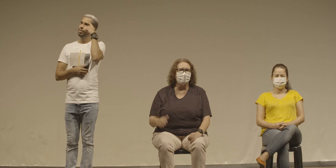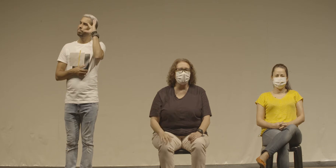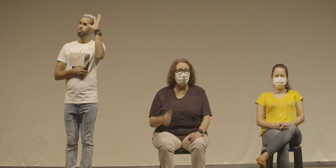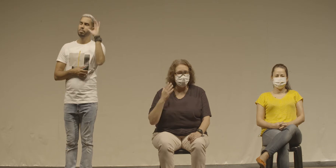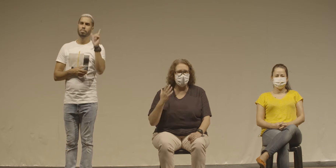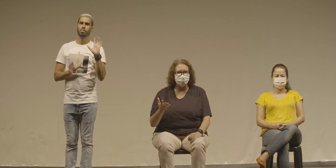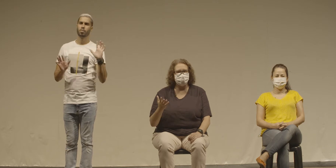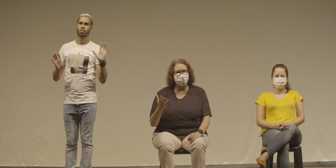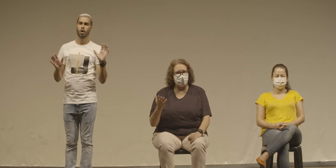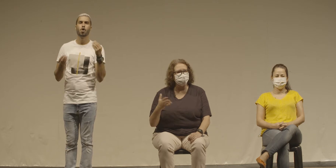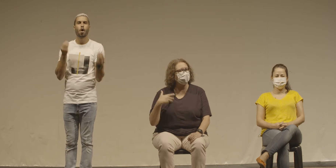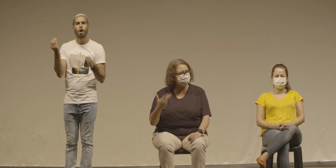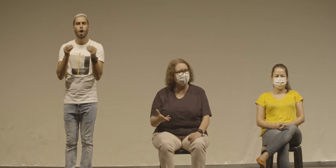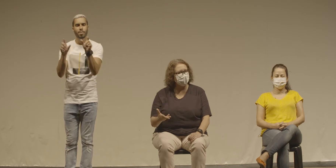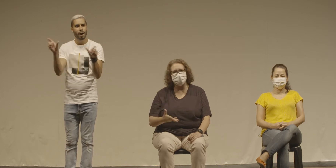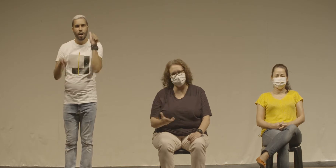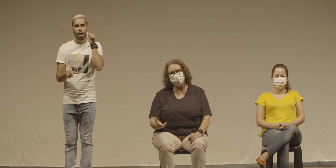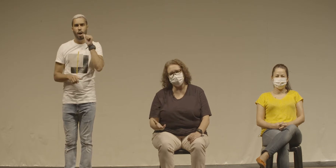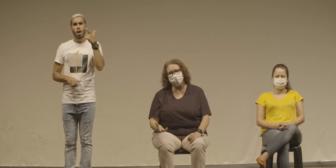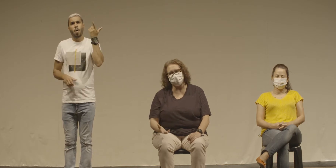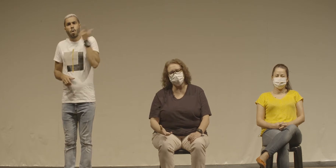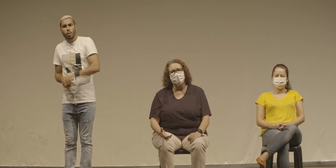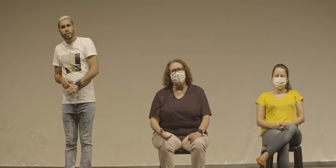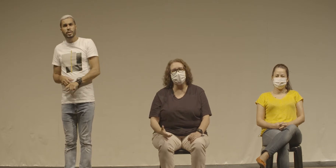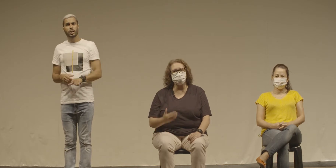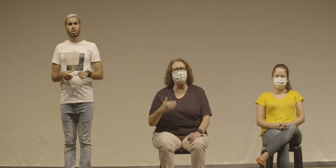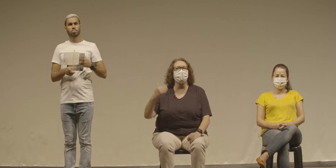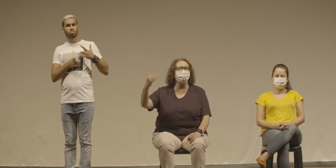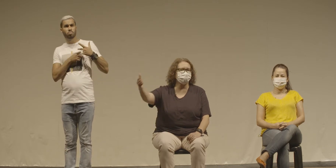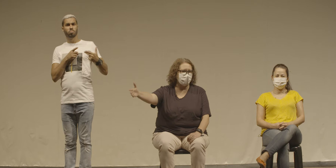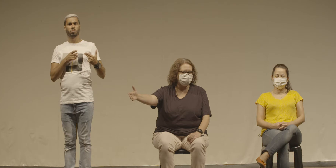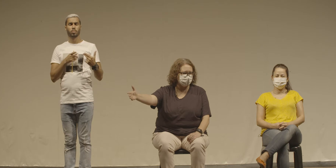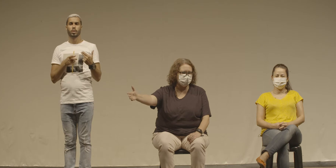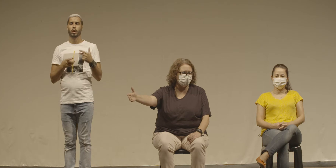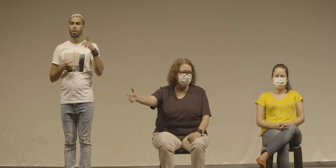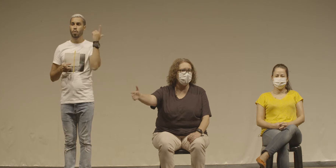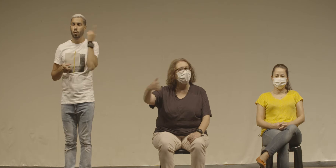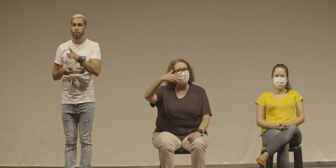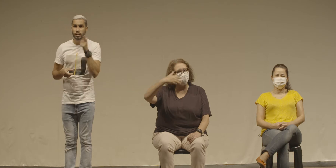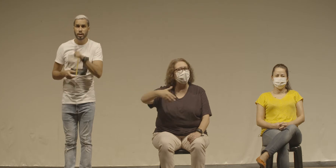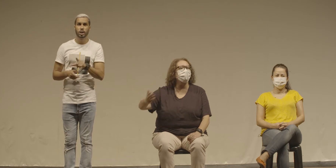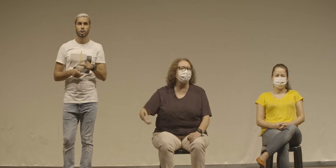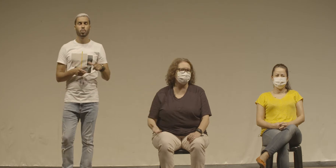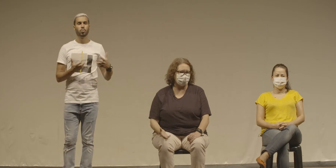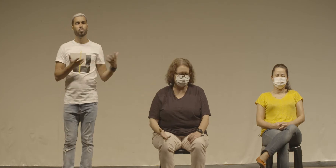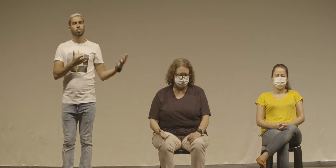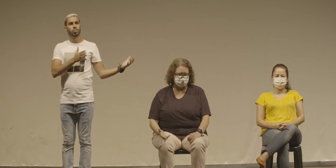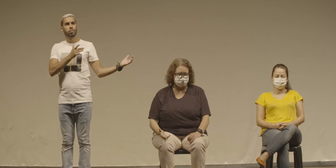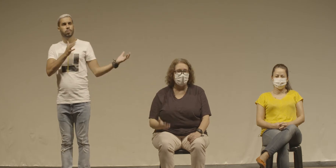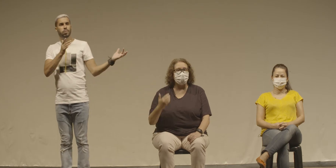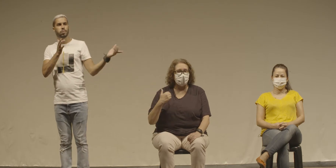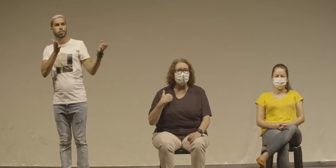né? Como essas mulheres conseguiram passar por tudo isso e conseguiram os feitos que elas conseguiram para o